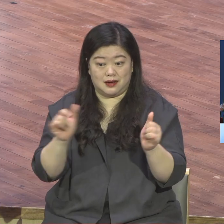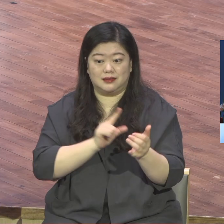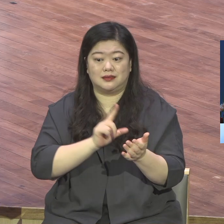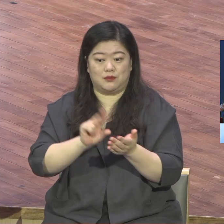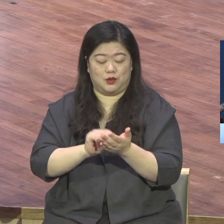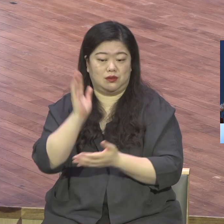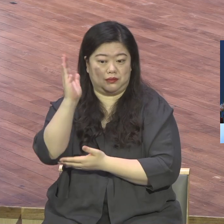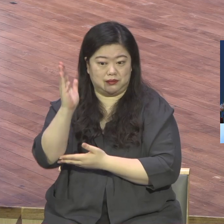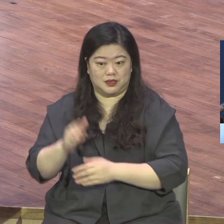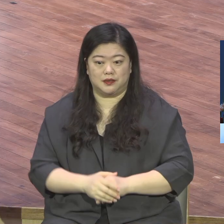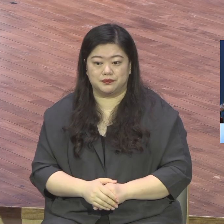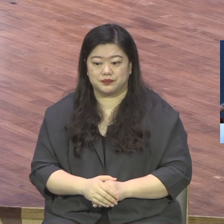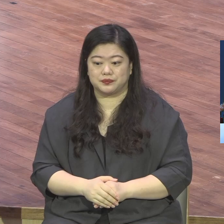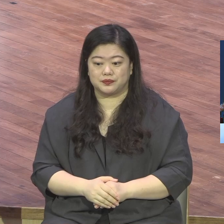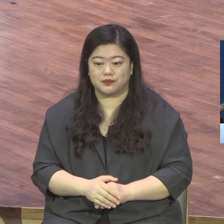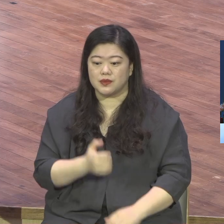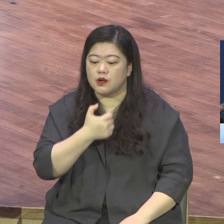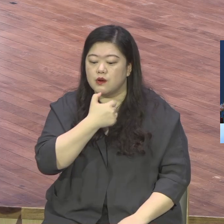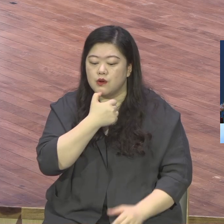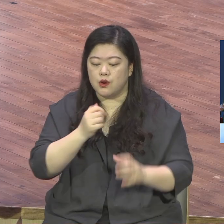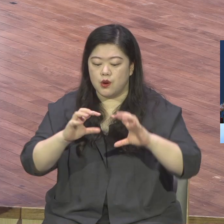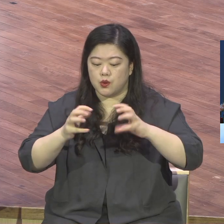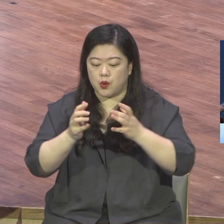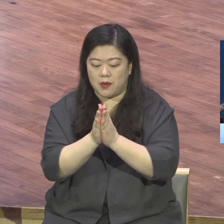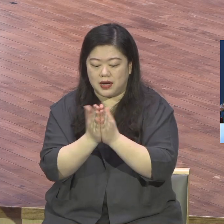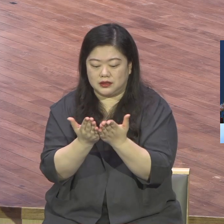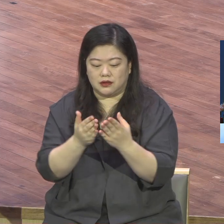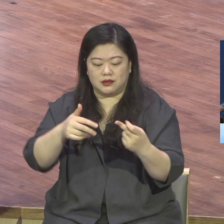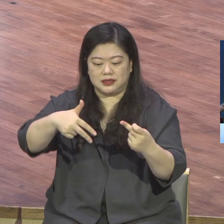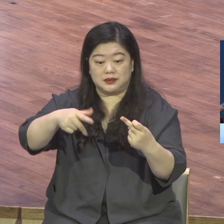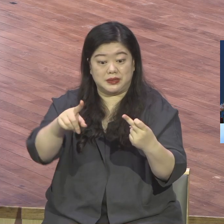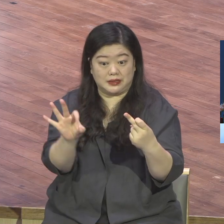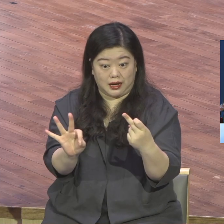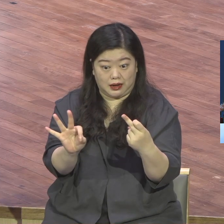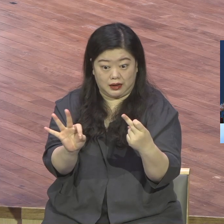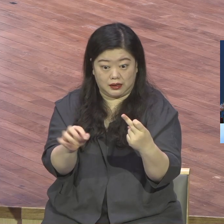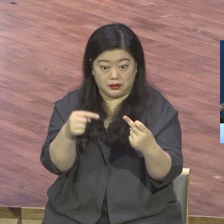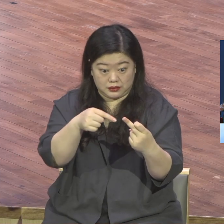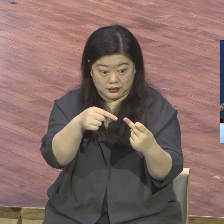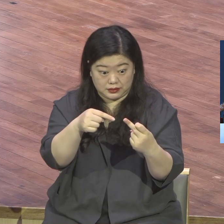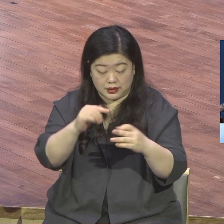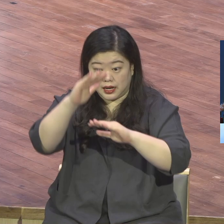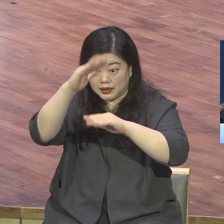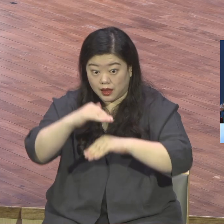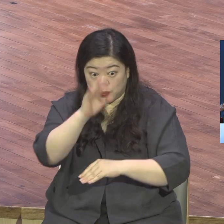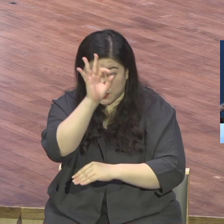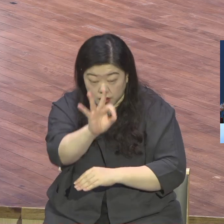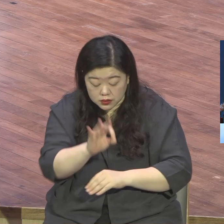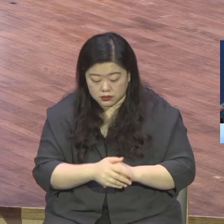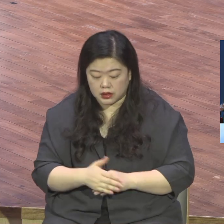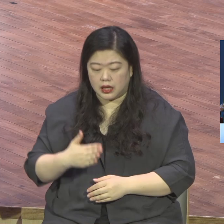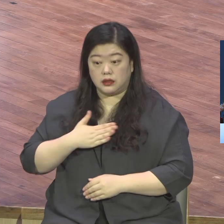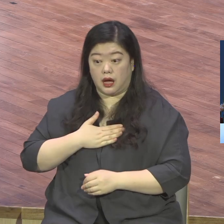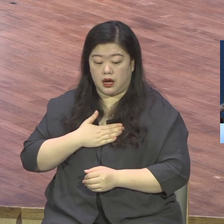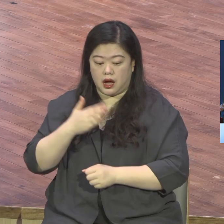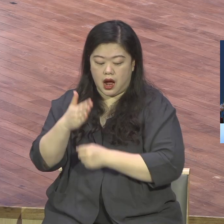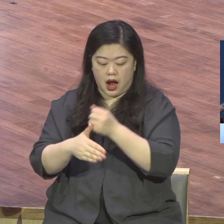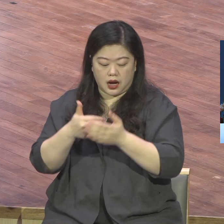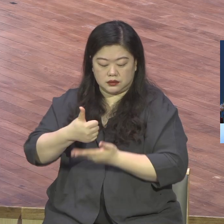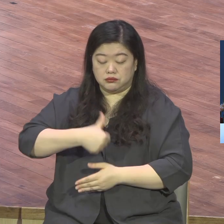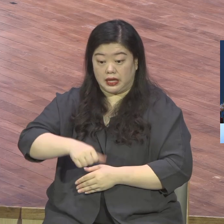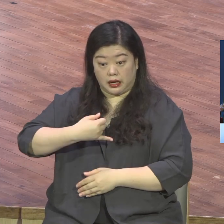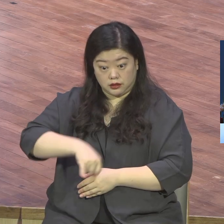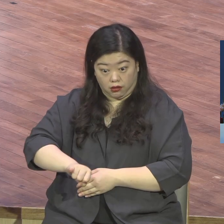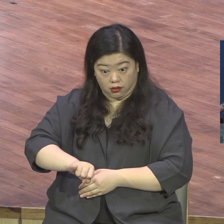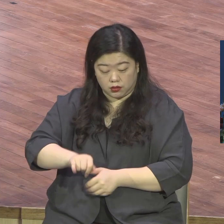로마서 12장을 이제 통해서 구원받은 하나님의 이 자녀가 이